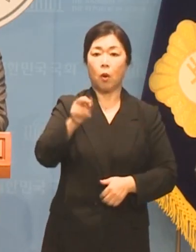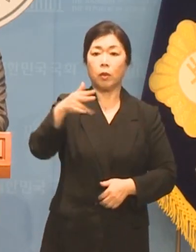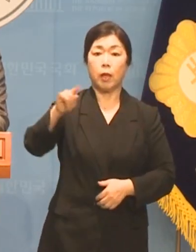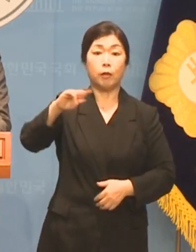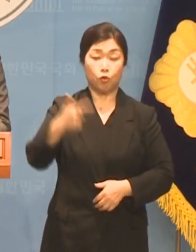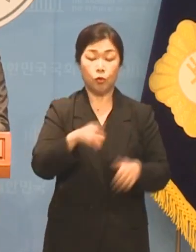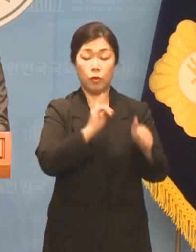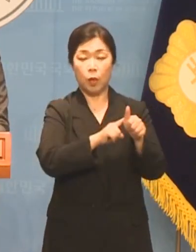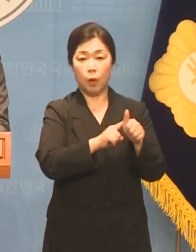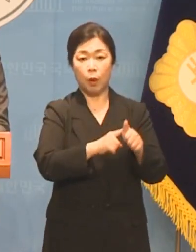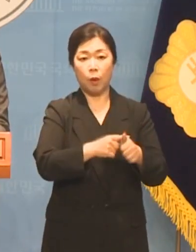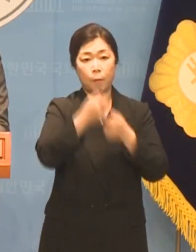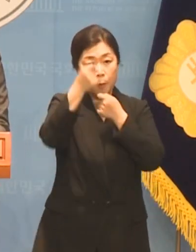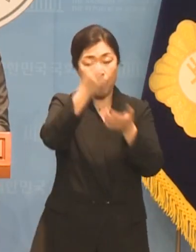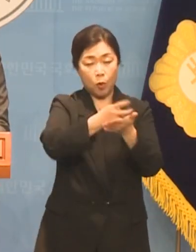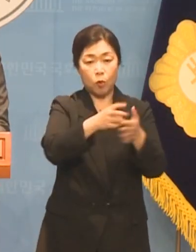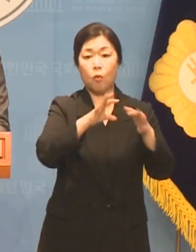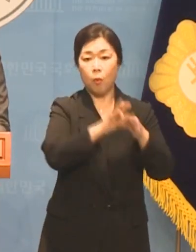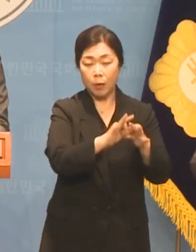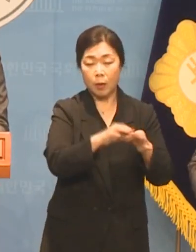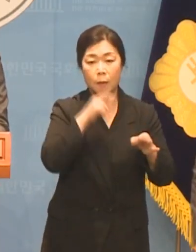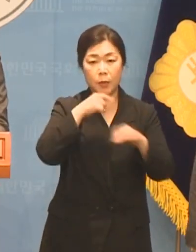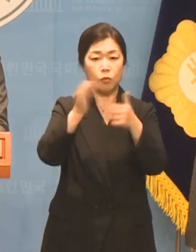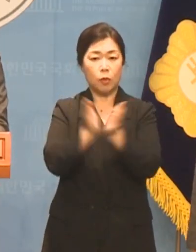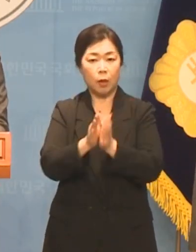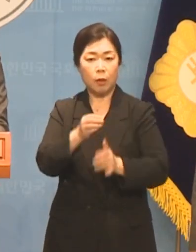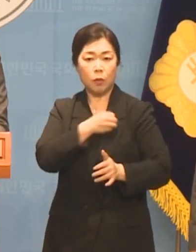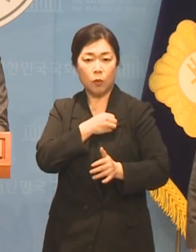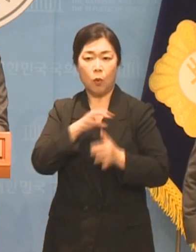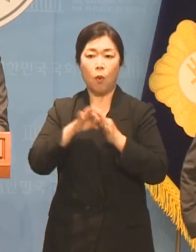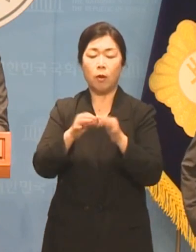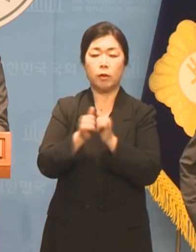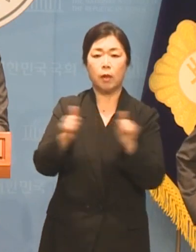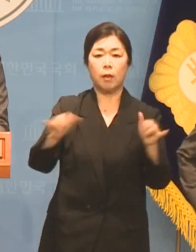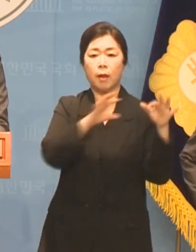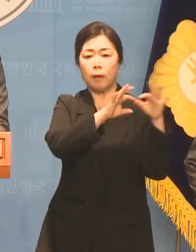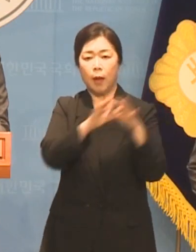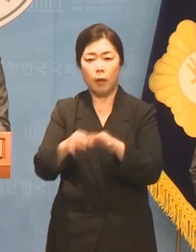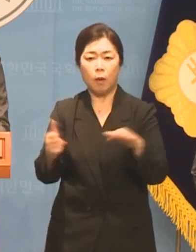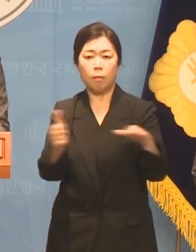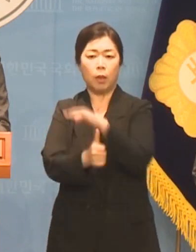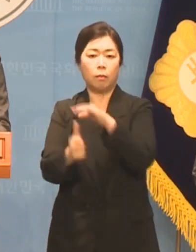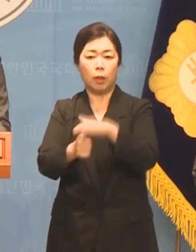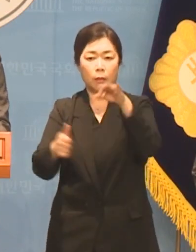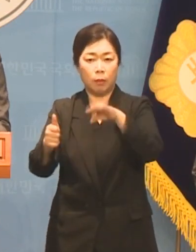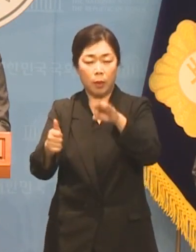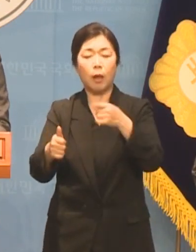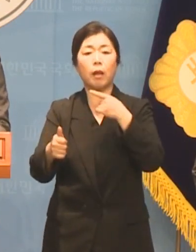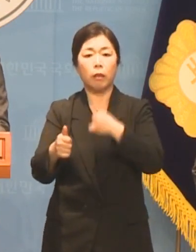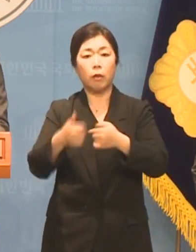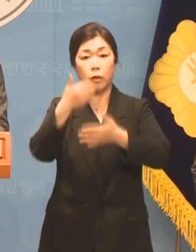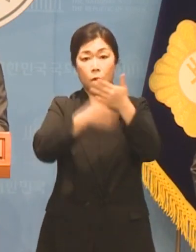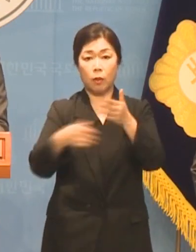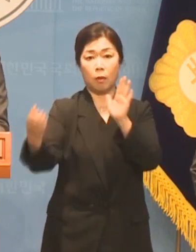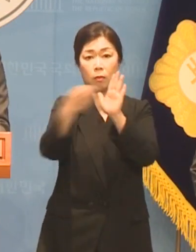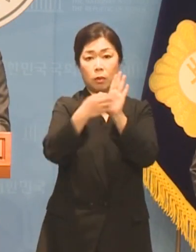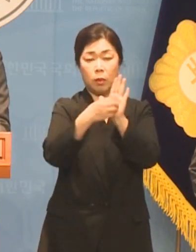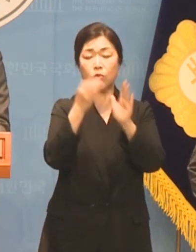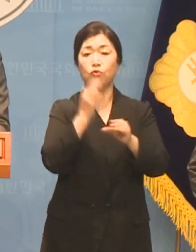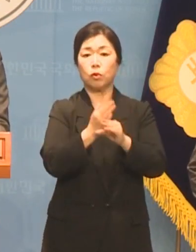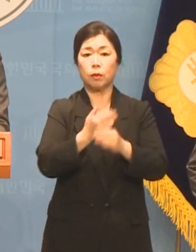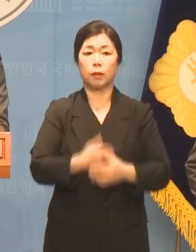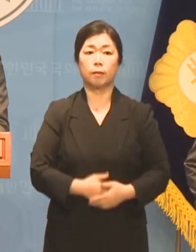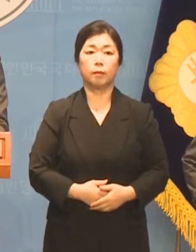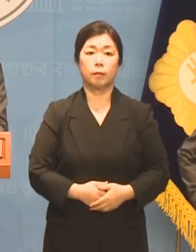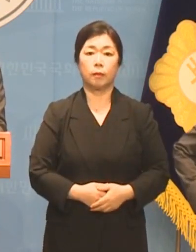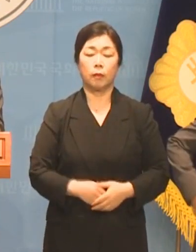보수 성향 채널로 더불어민주당과 소속 인사들에 대한 지속적인 폄훼와 비난 영상을 게시하고 있습니다.